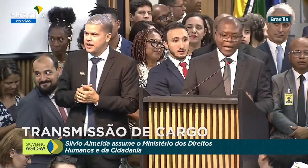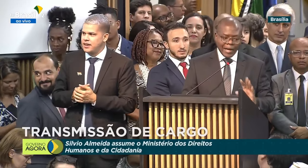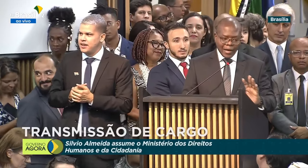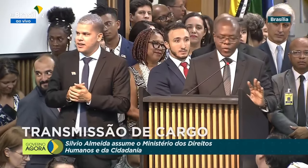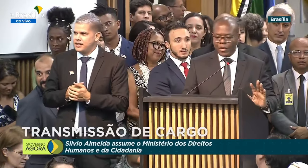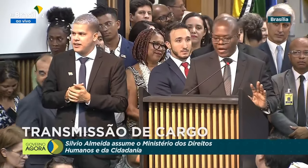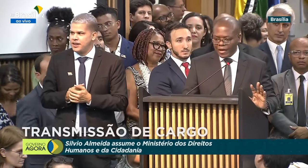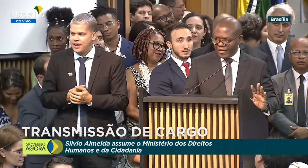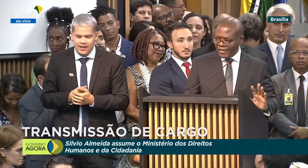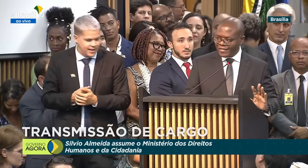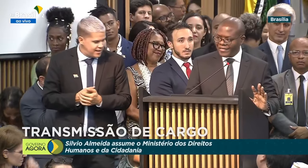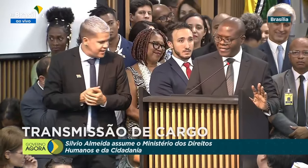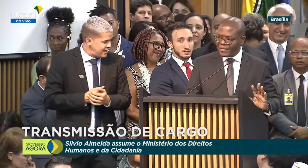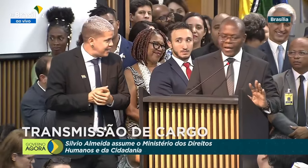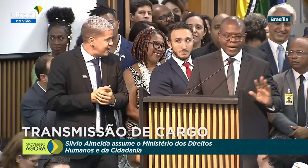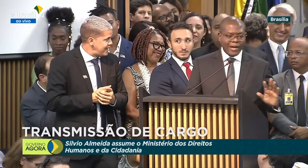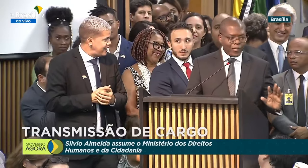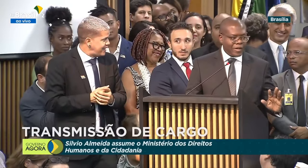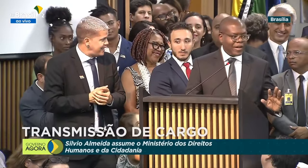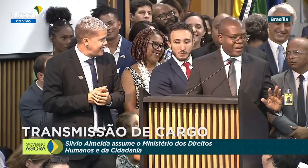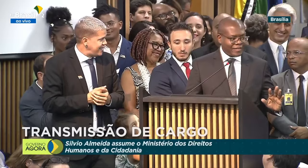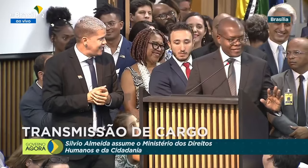Calma calma